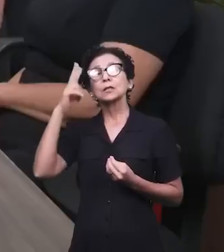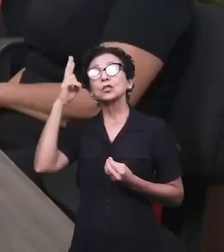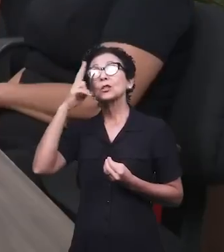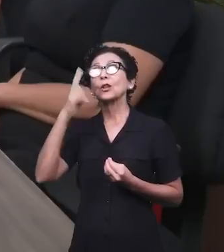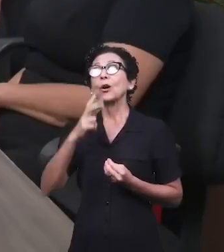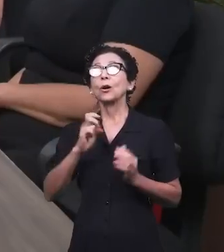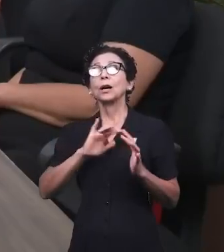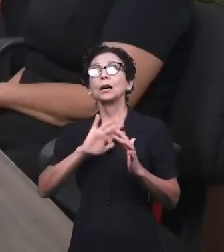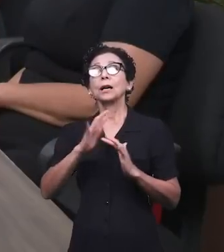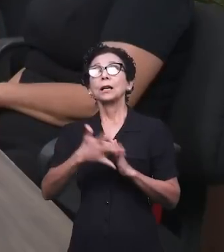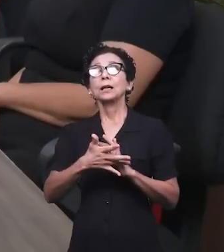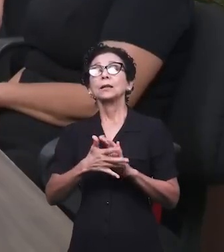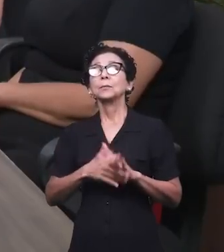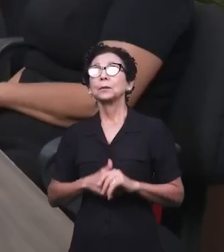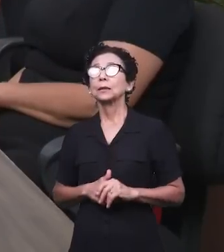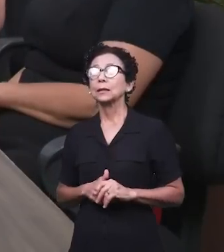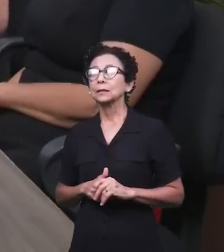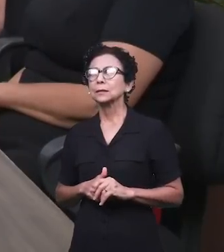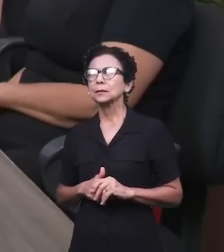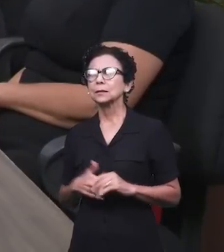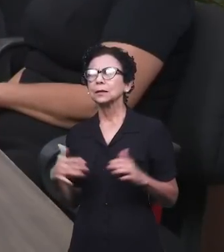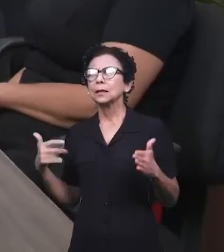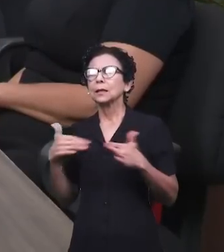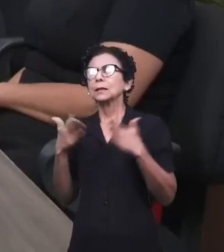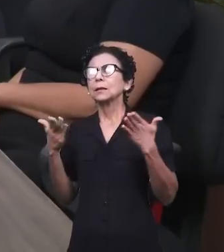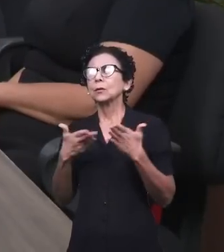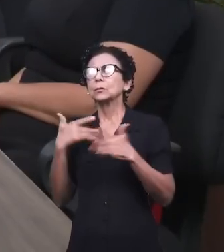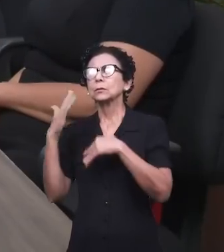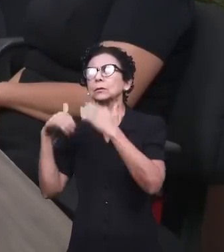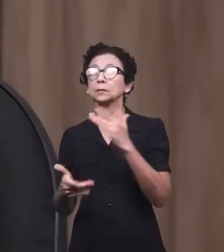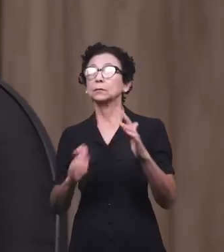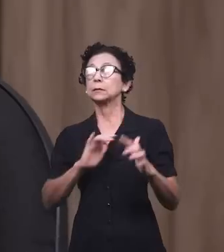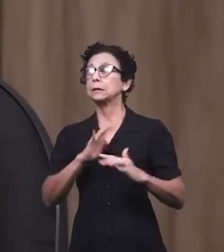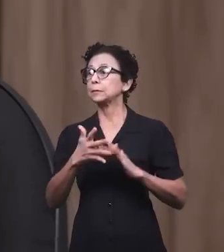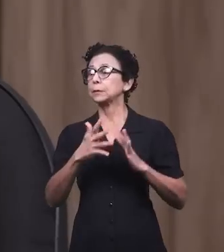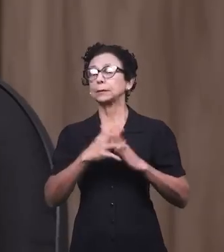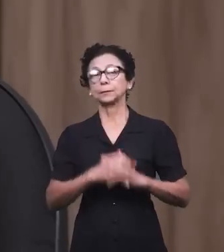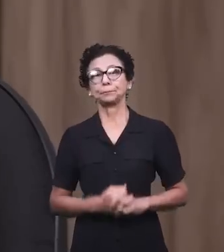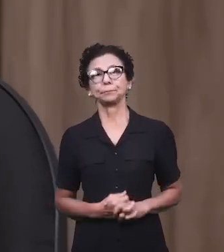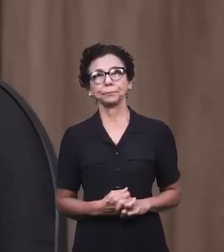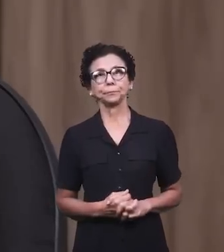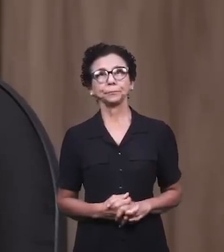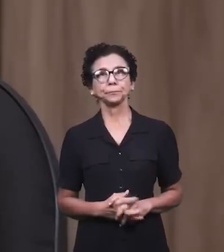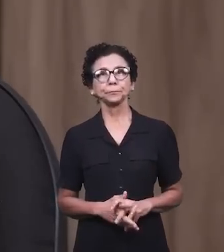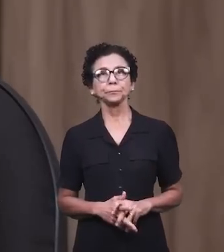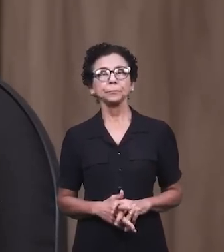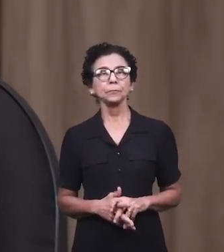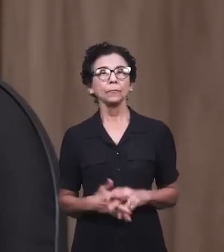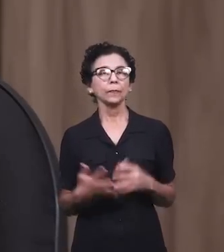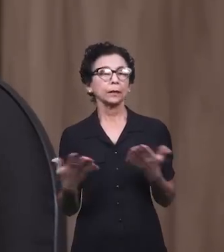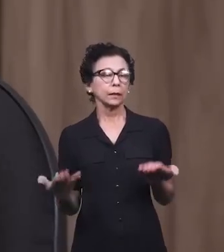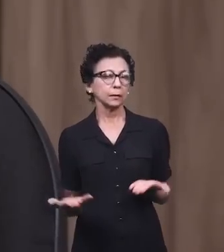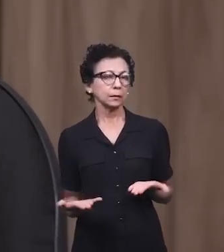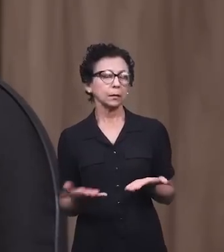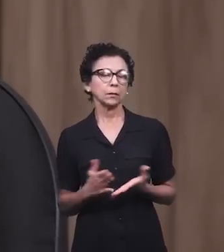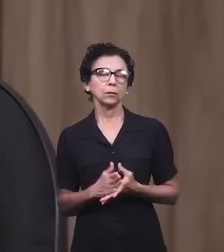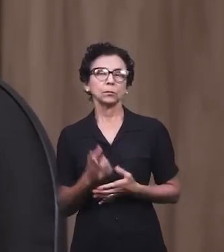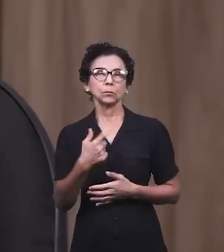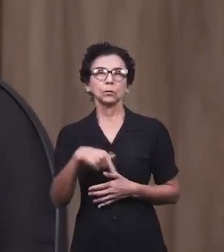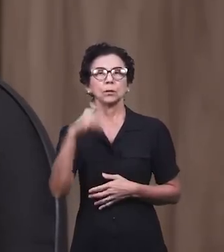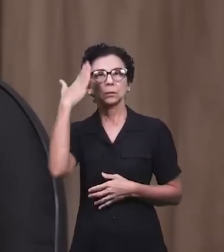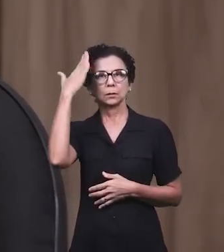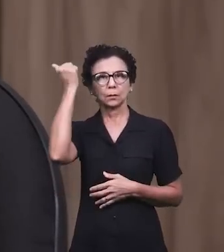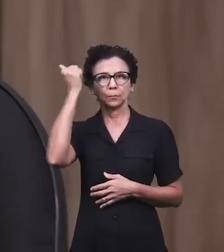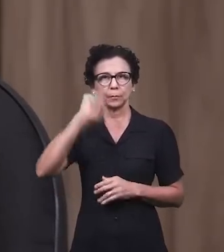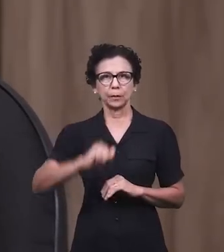foi até os dias de hoje, como que tem sido desenvolvida a língua de sinais. Então, Priscila, como nós já temos o